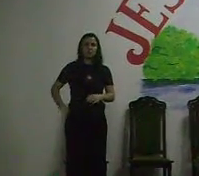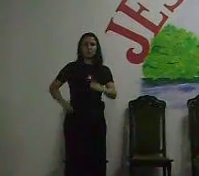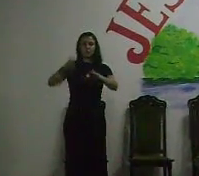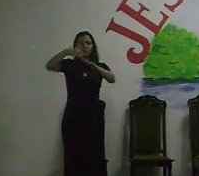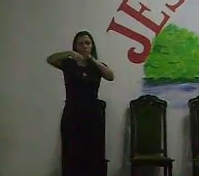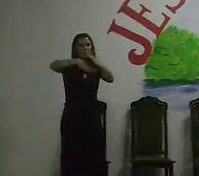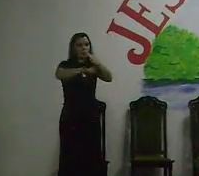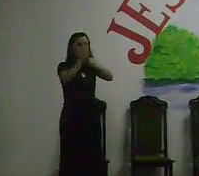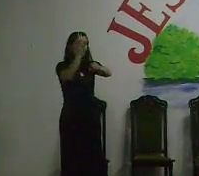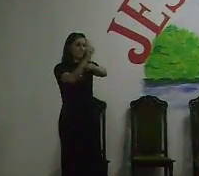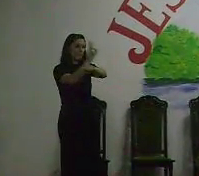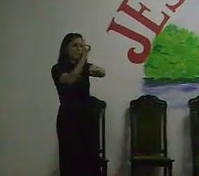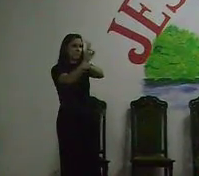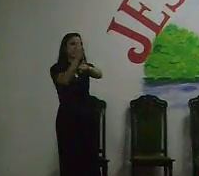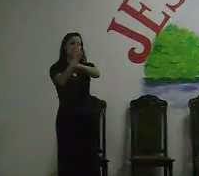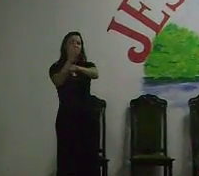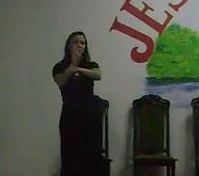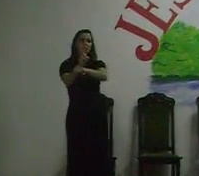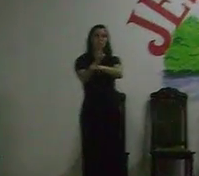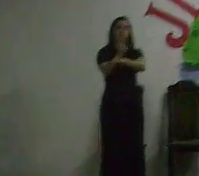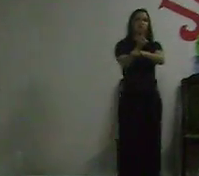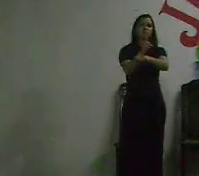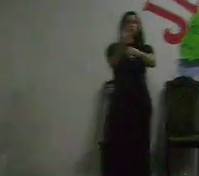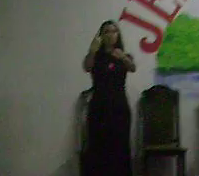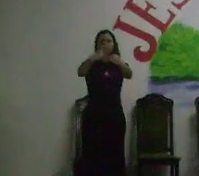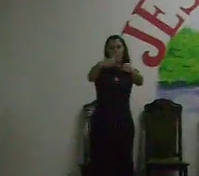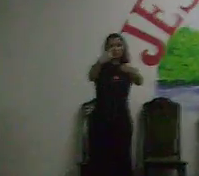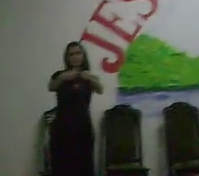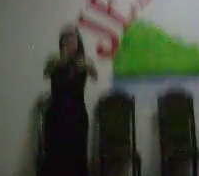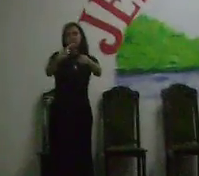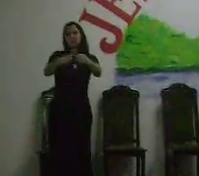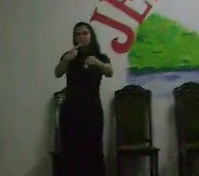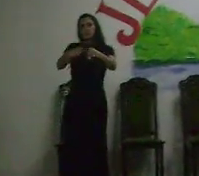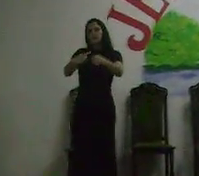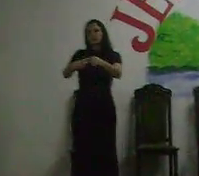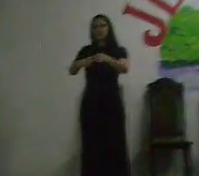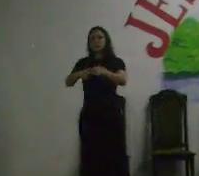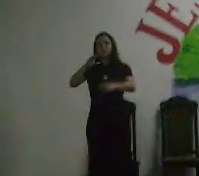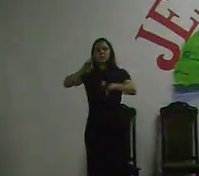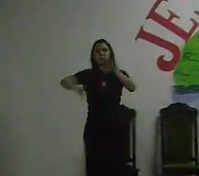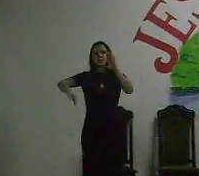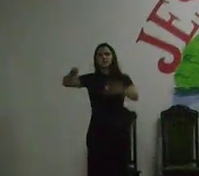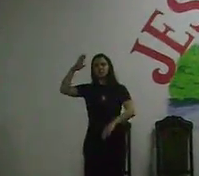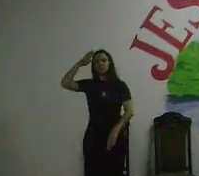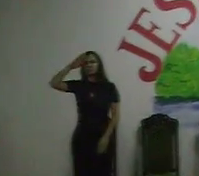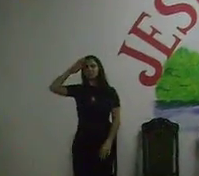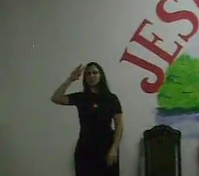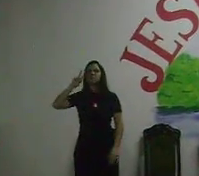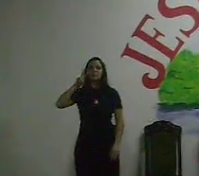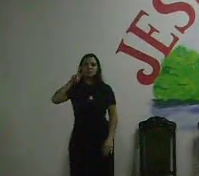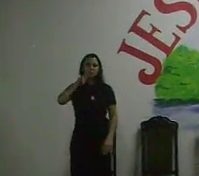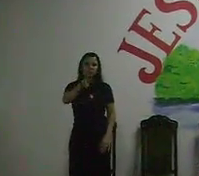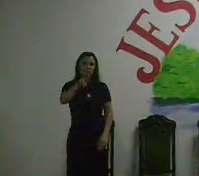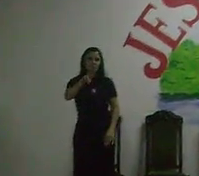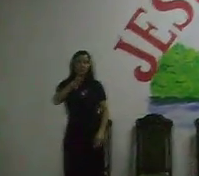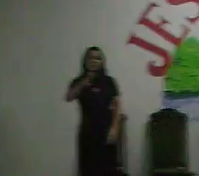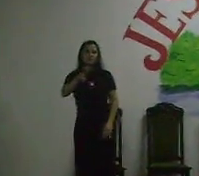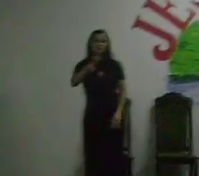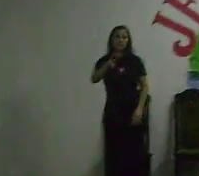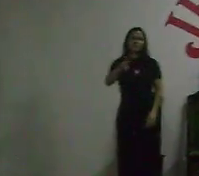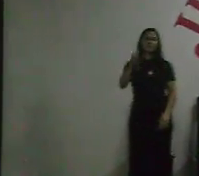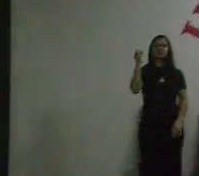a cidade, em bom vigia a sentinela. E cujo os